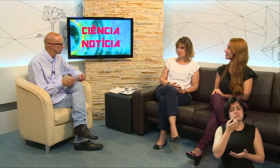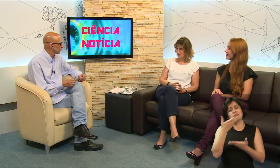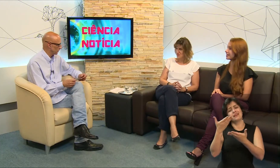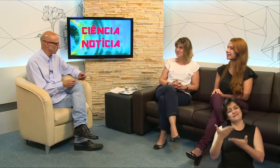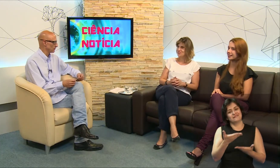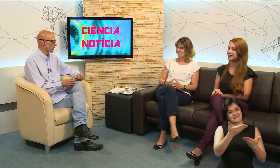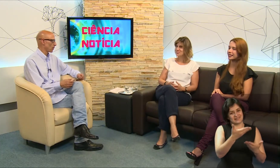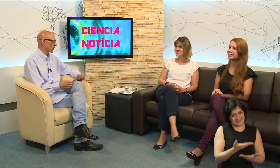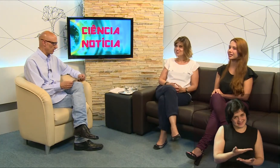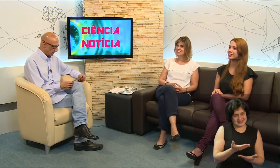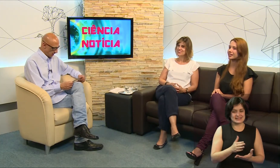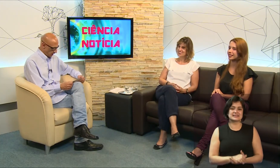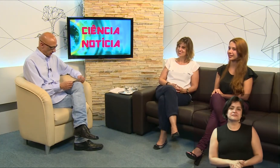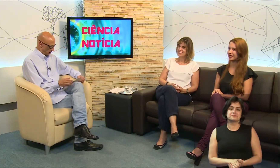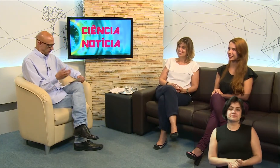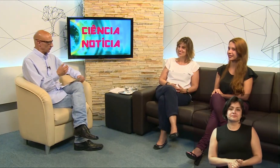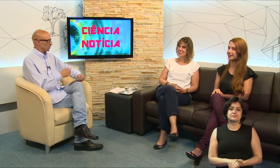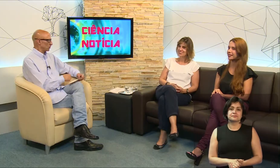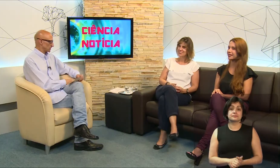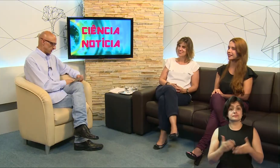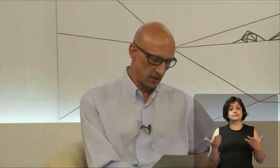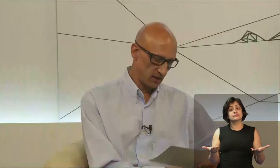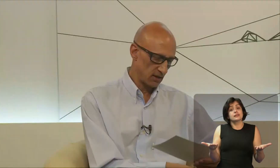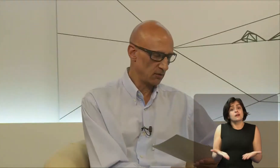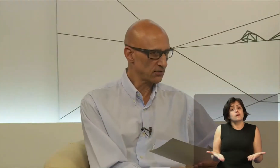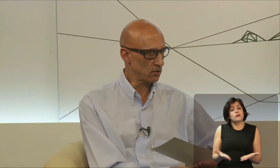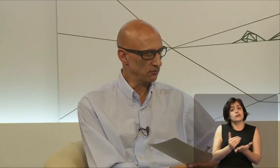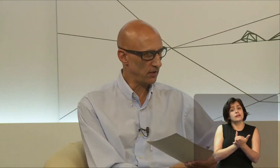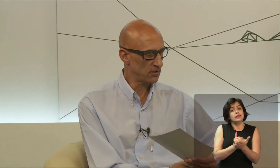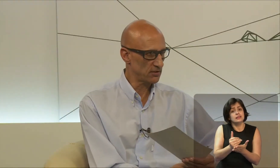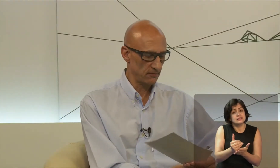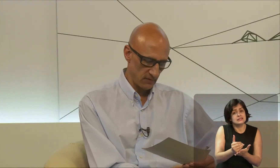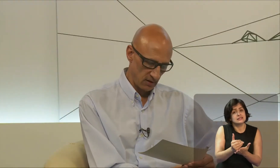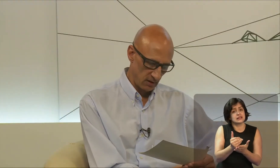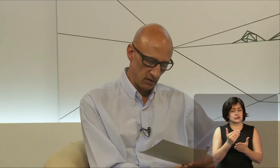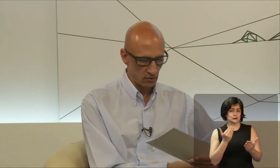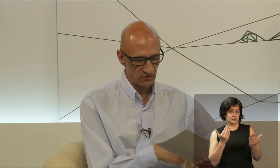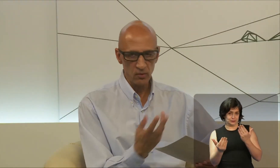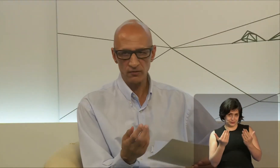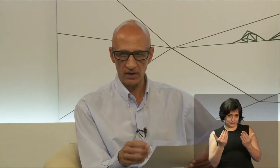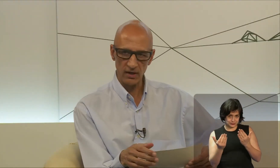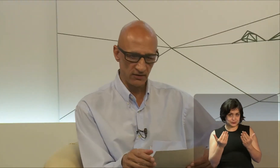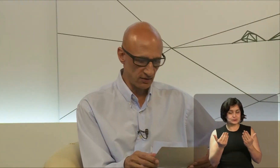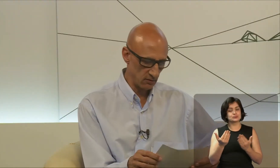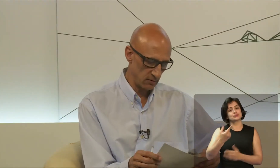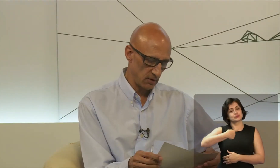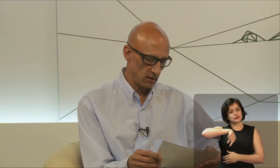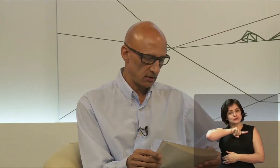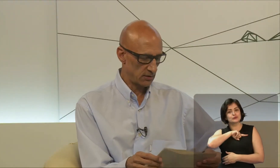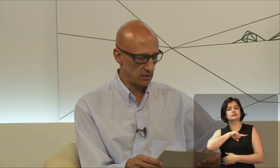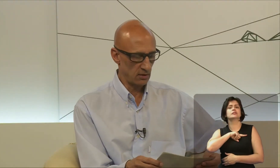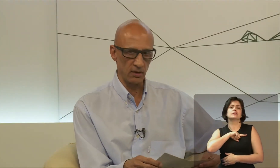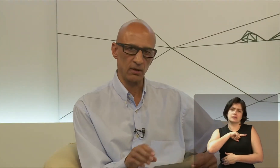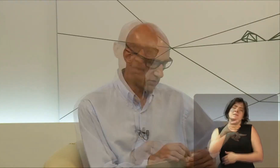programa. Bom, para começar a nossa conversa, hoje vamos falar então de